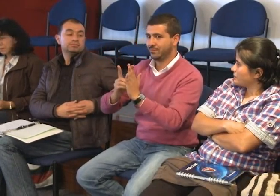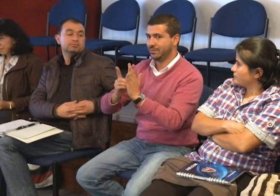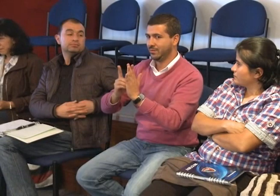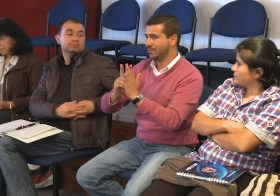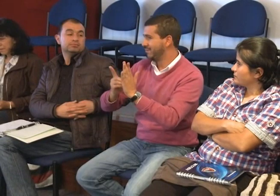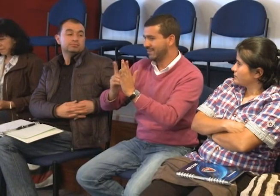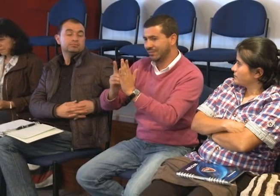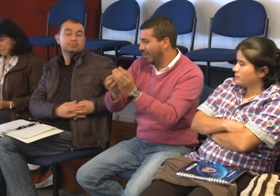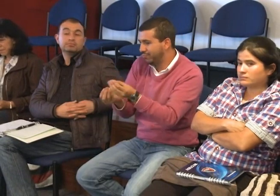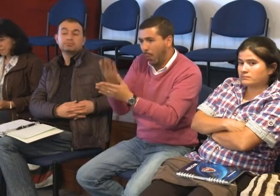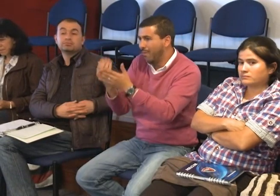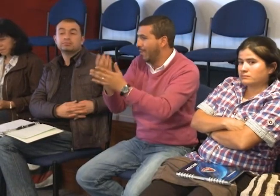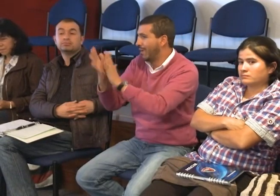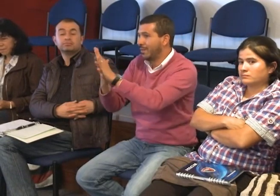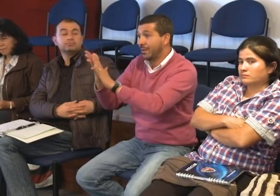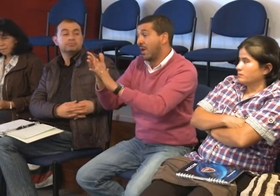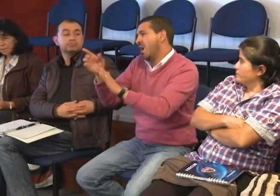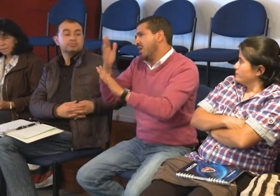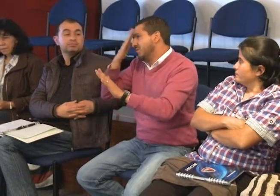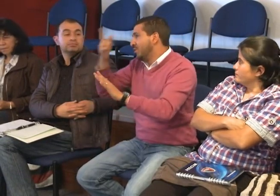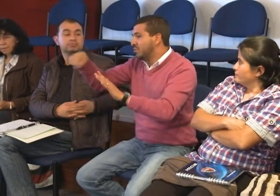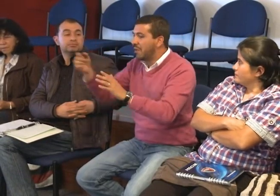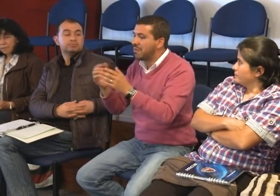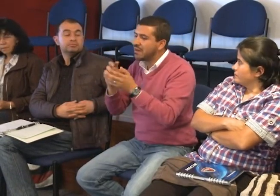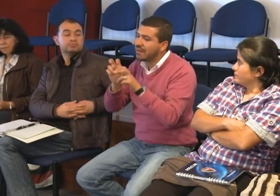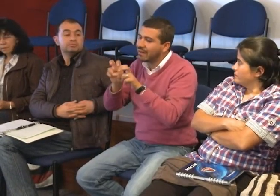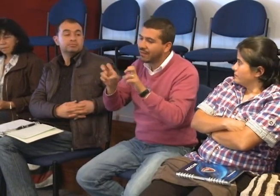muchos, en el diccionario ustedes pueden encontrar un sinfín de palabras